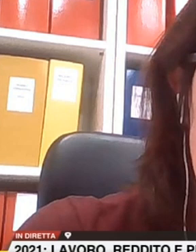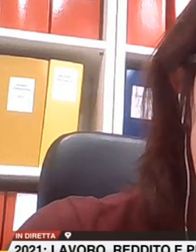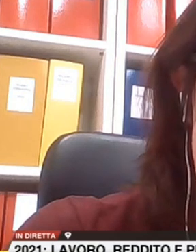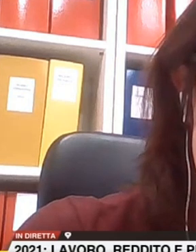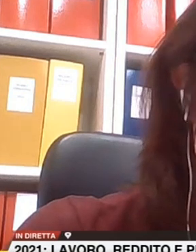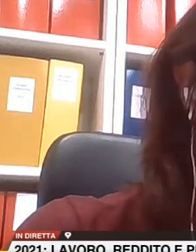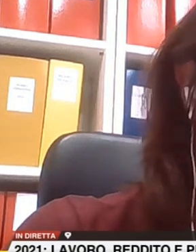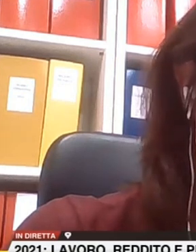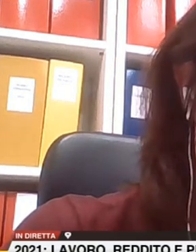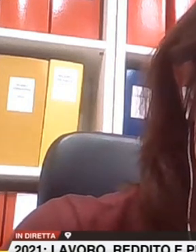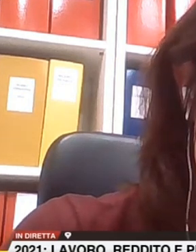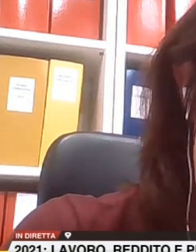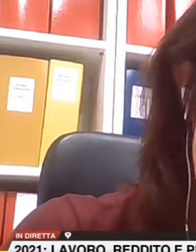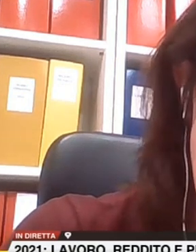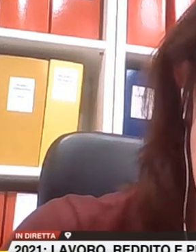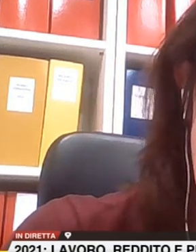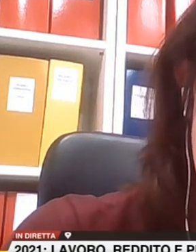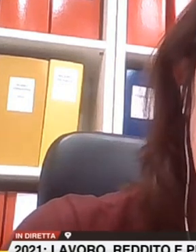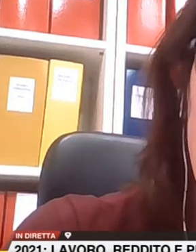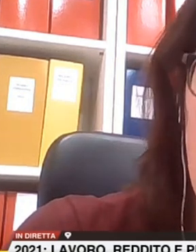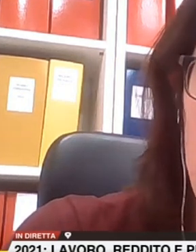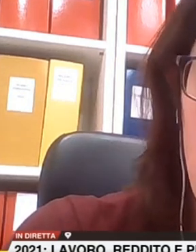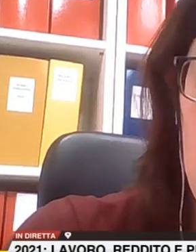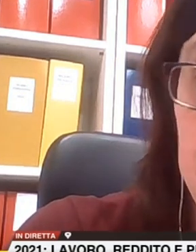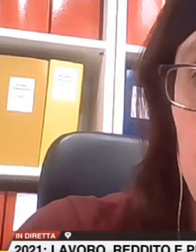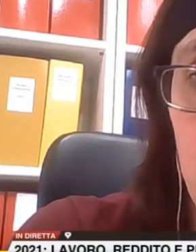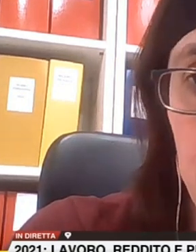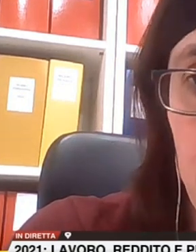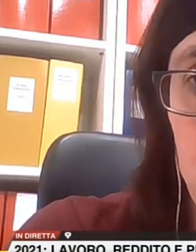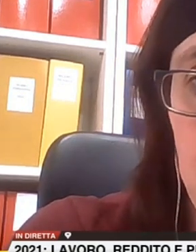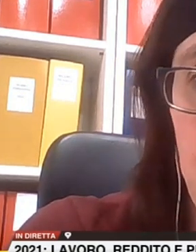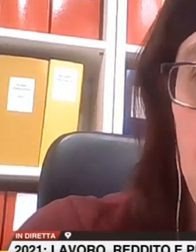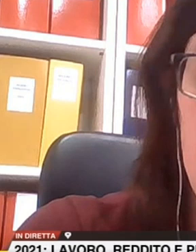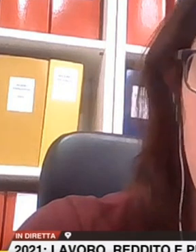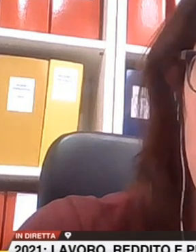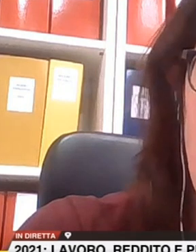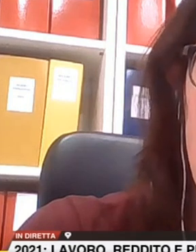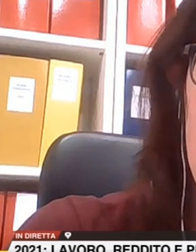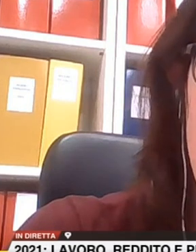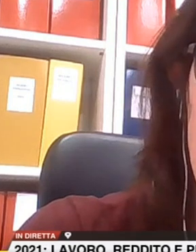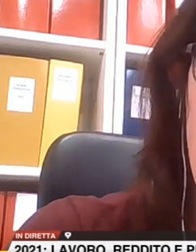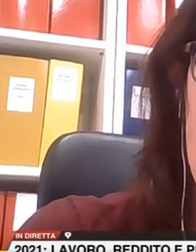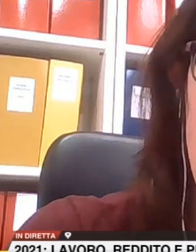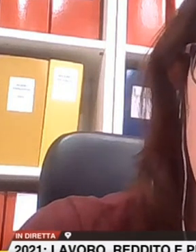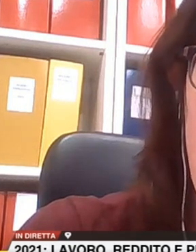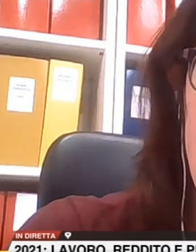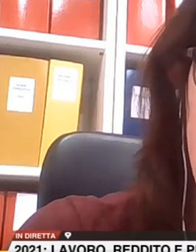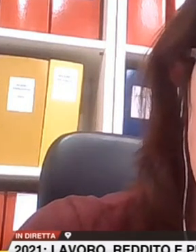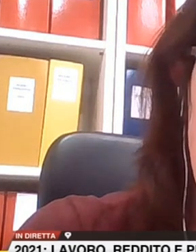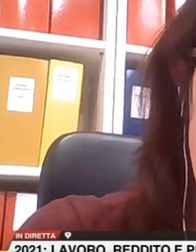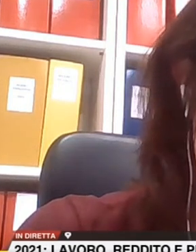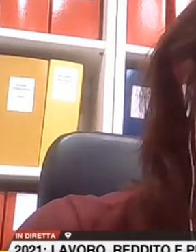le categorie, tutti i servizi della CGIL. Rievocheremo noi abbiamo sempre ogni anno festeggiamo la settimana degli archivi